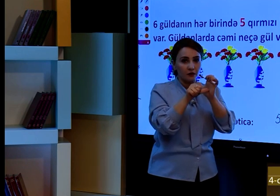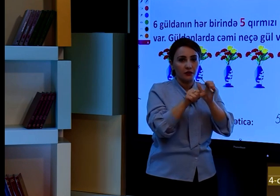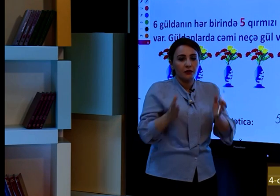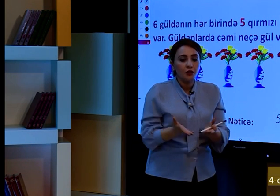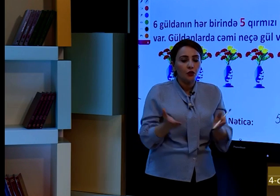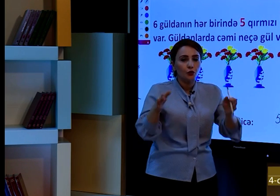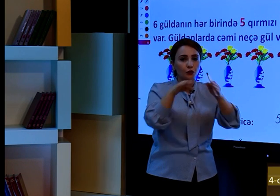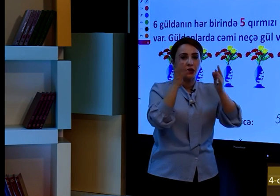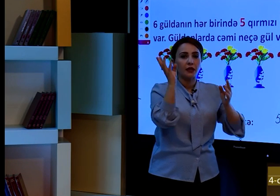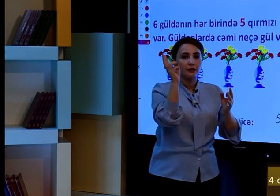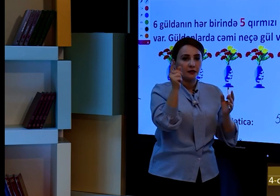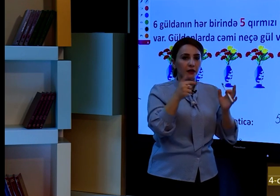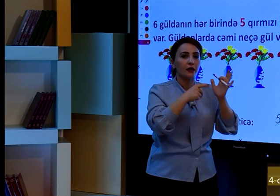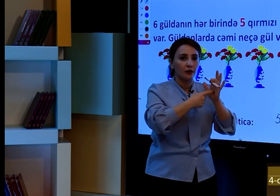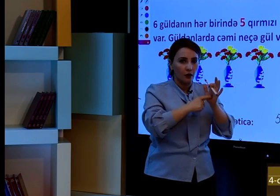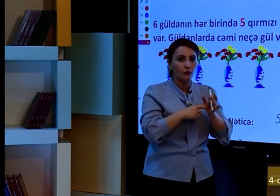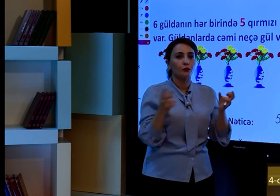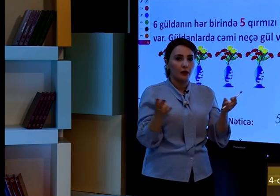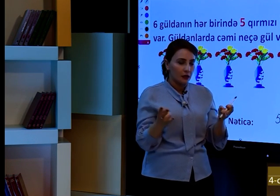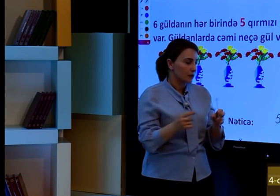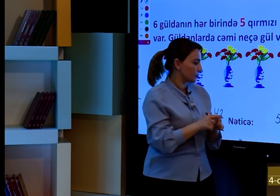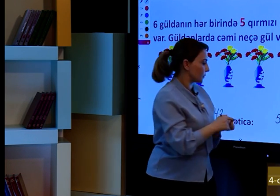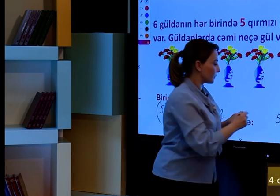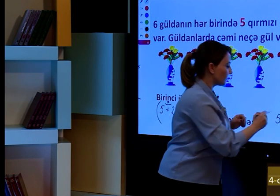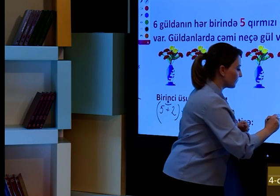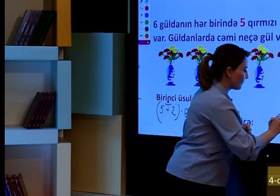6 güldanların sayına vurmaq lazımdır.